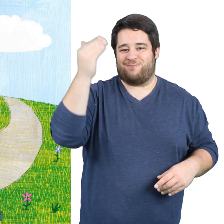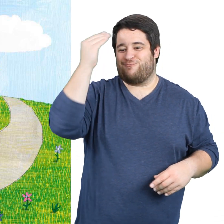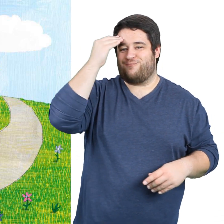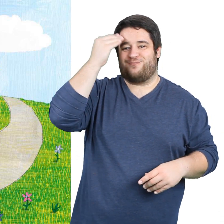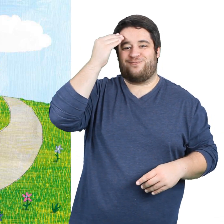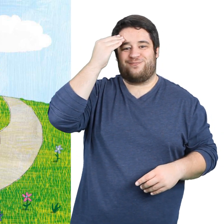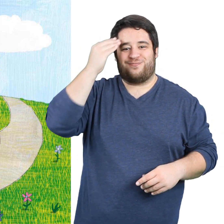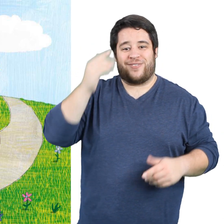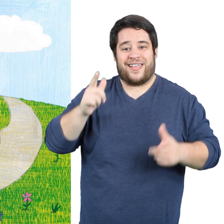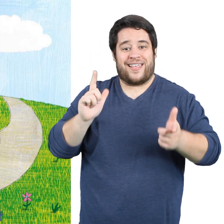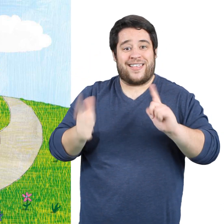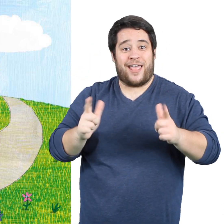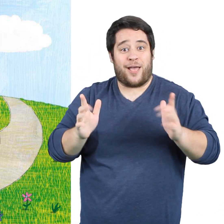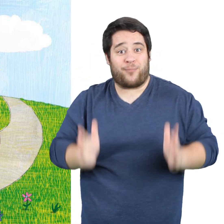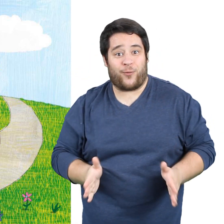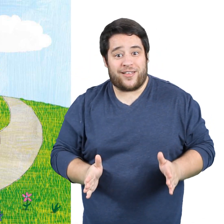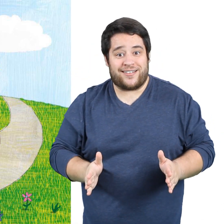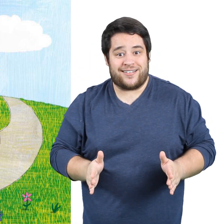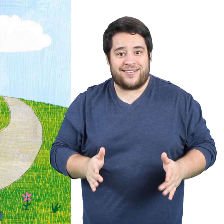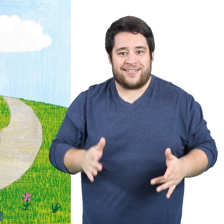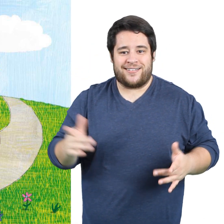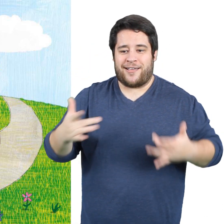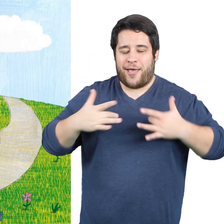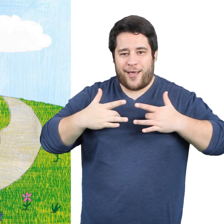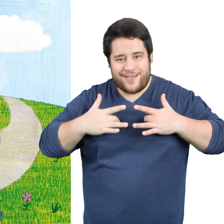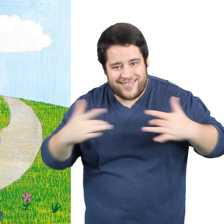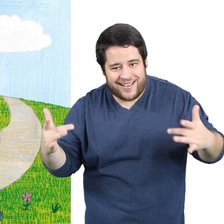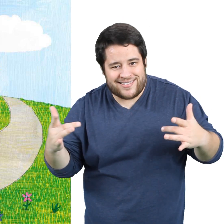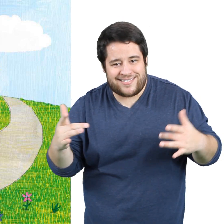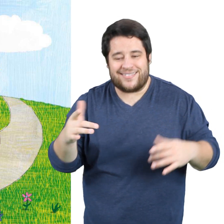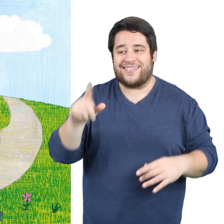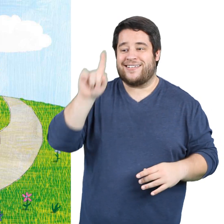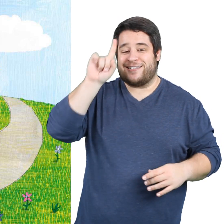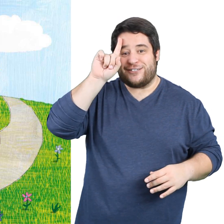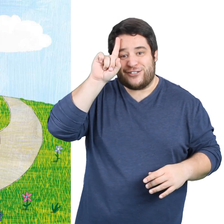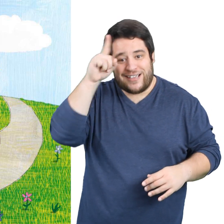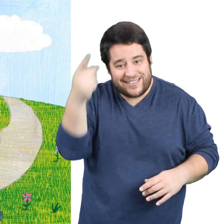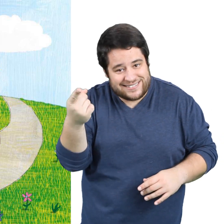jeune cow-boy honnête, gentil et courageux.